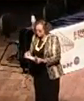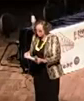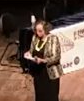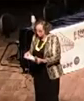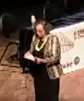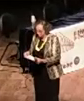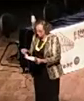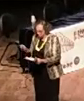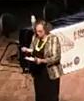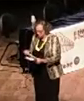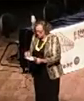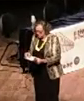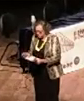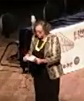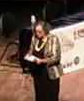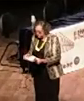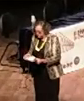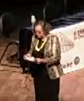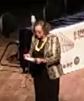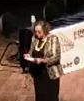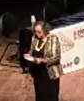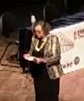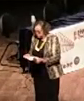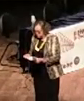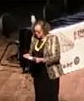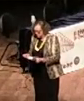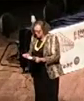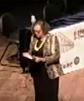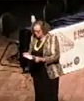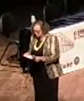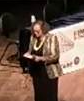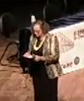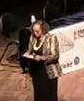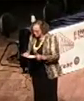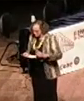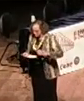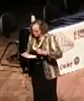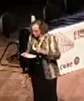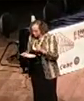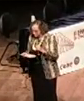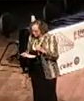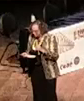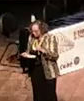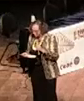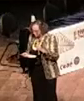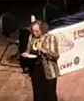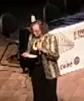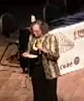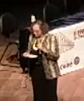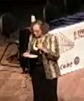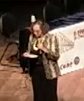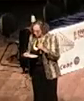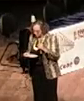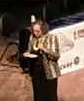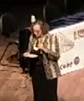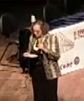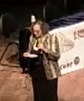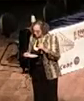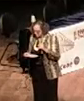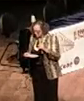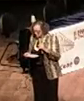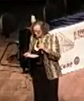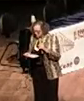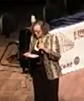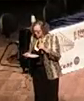cardápio em uma região em que tem muitos casos de desnutrição talvez a necessidade de mais refeições de um per capita maior então ele deve suportar